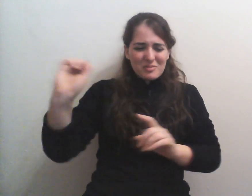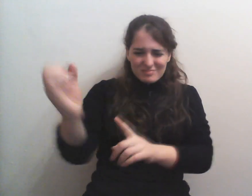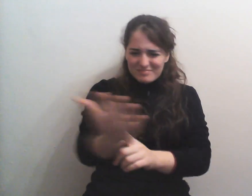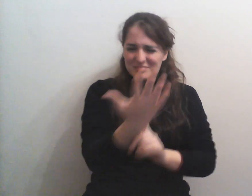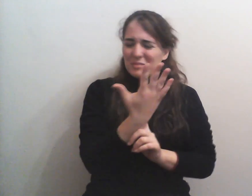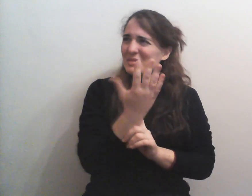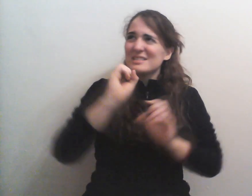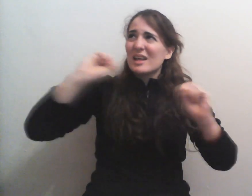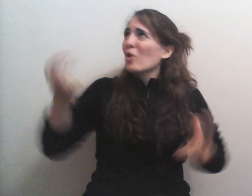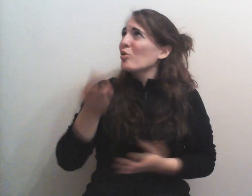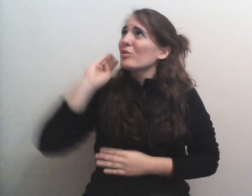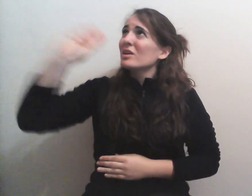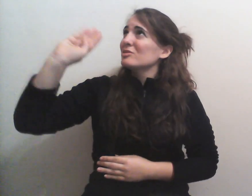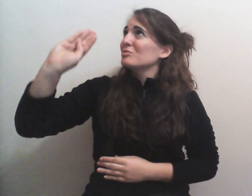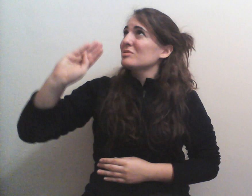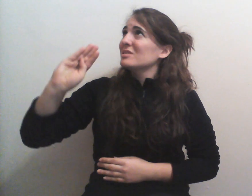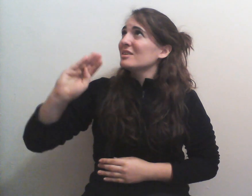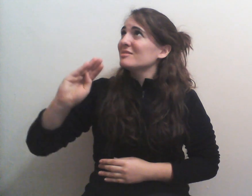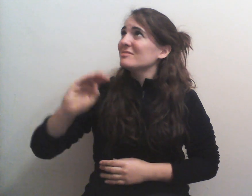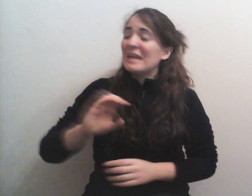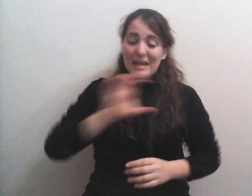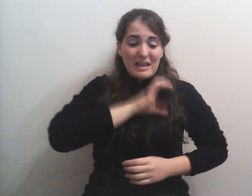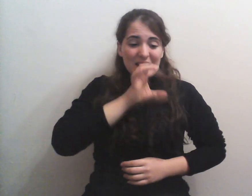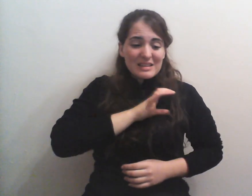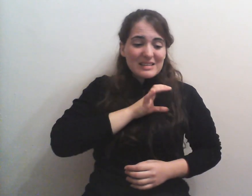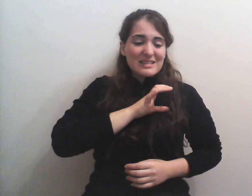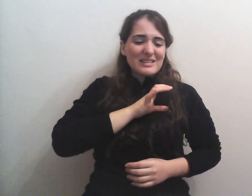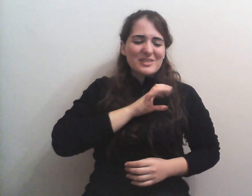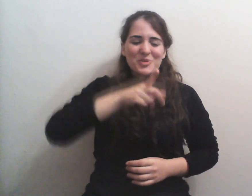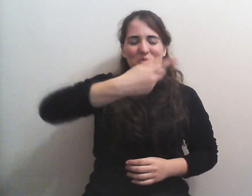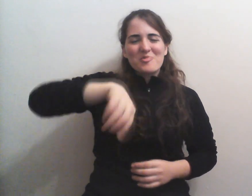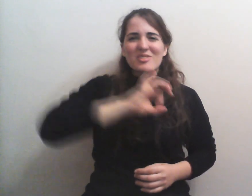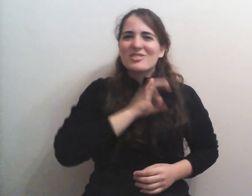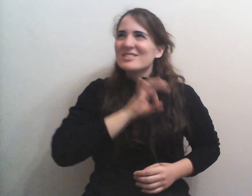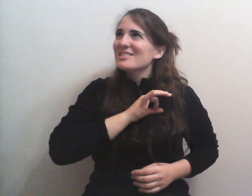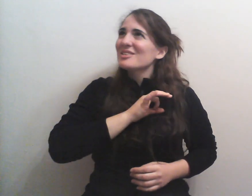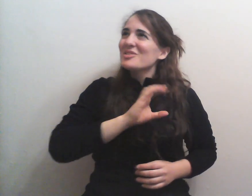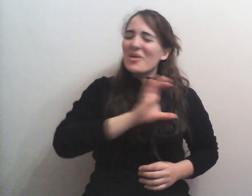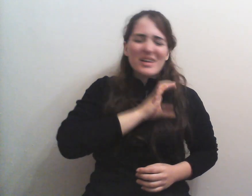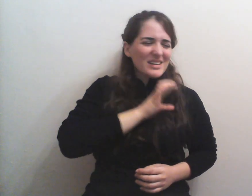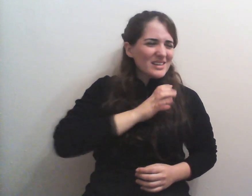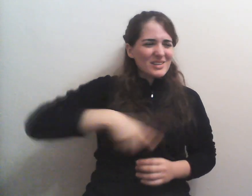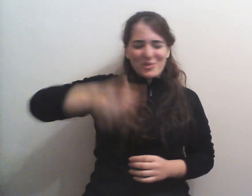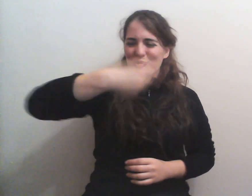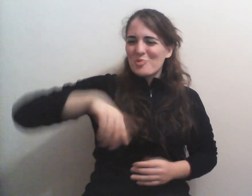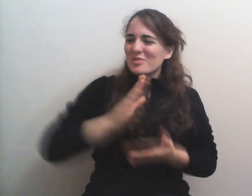Cristo es nuestro Señor, Cristo nuestro mediador, Cristo nuestra puerta de acceso al